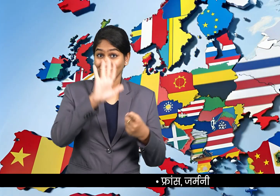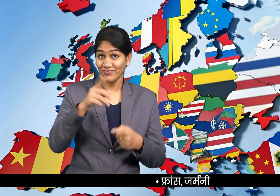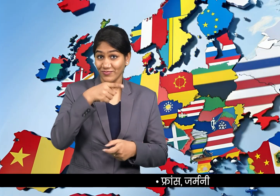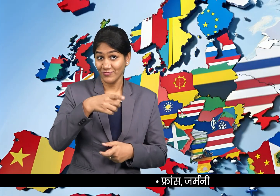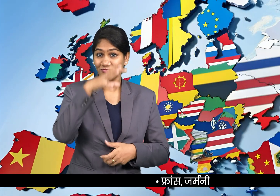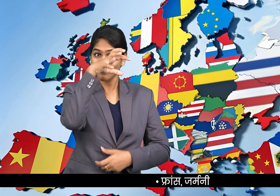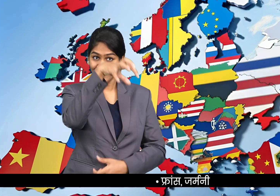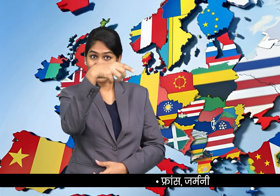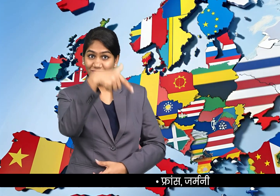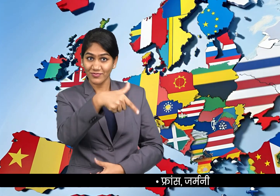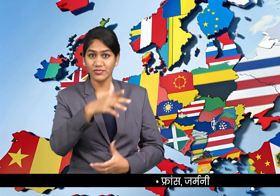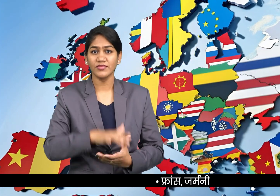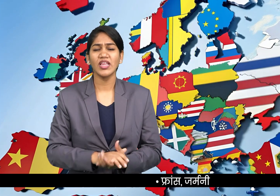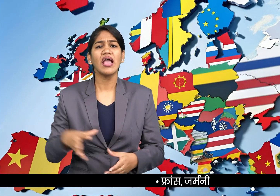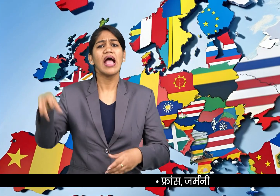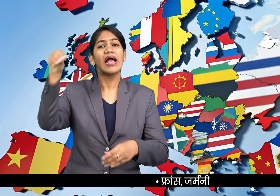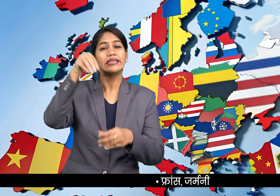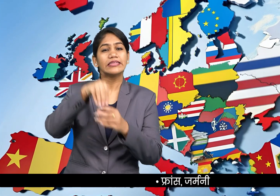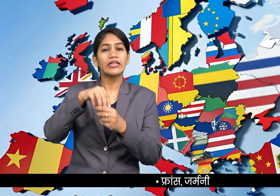फ्रांस, जर्मनी,